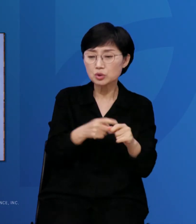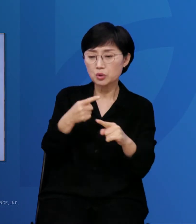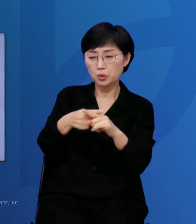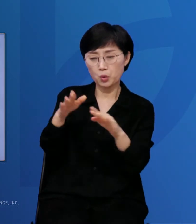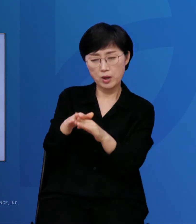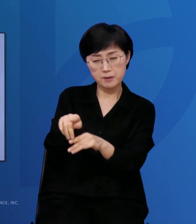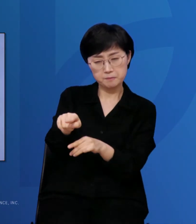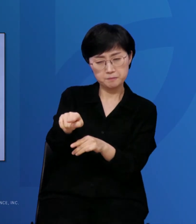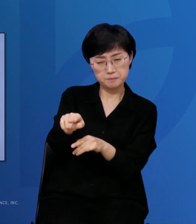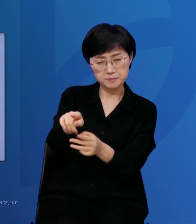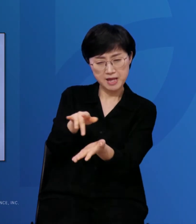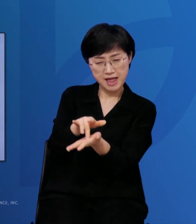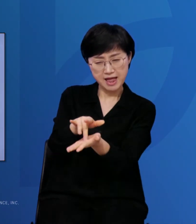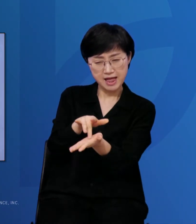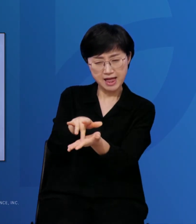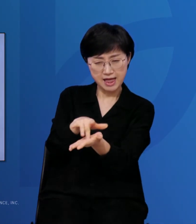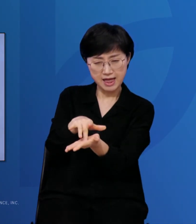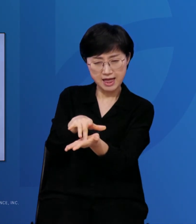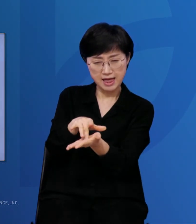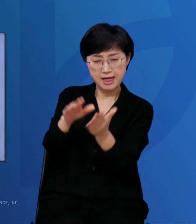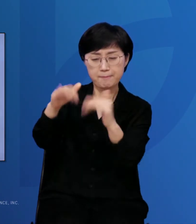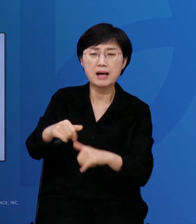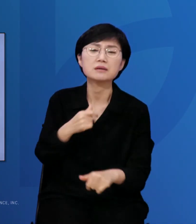사단一定会攻击当时的教会。 그럼 먼저 할 게 뭔가 알아야 돼요.